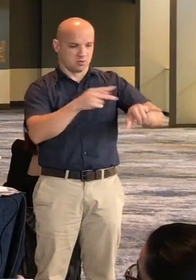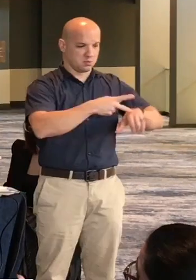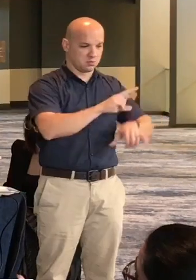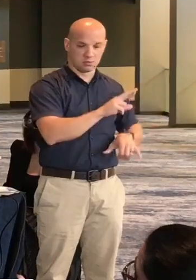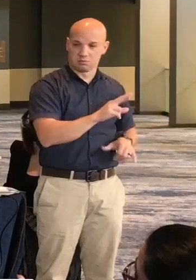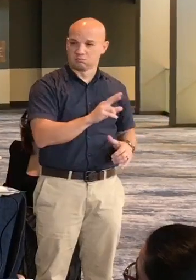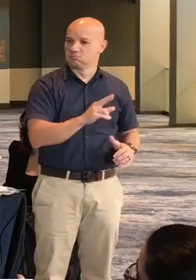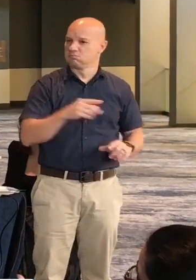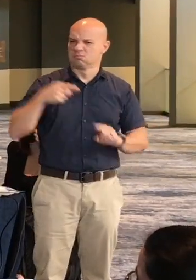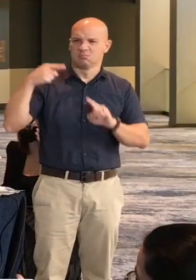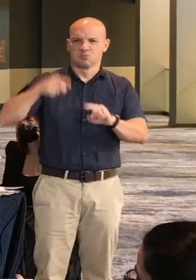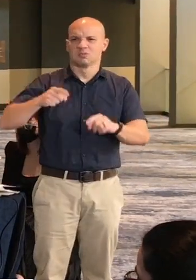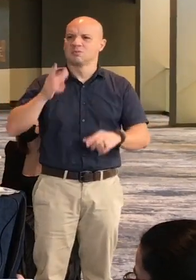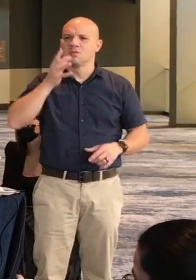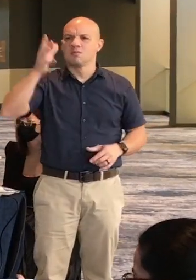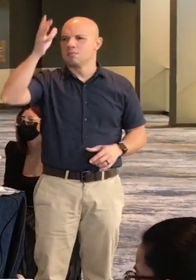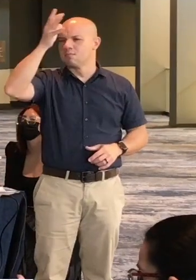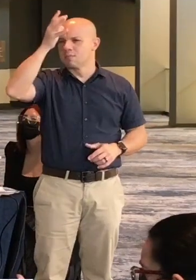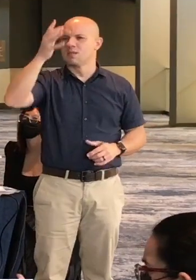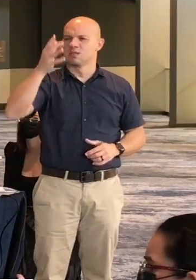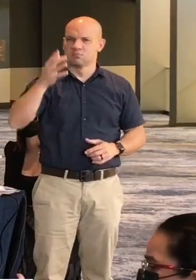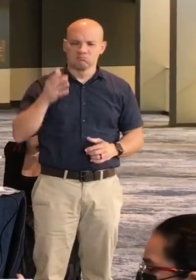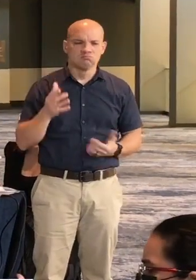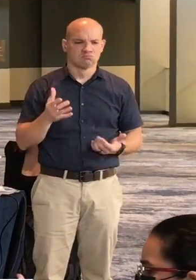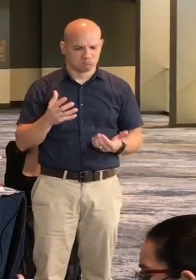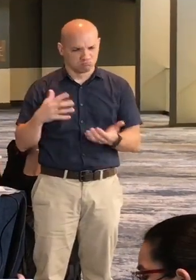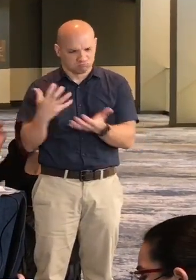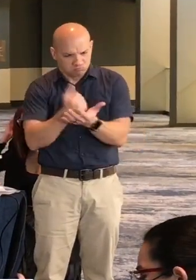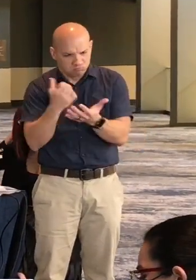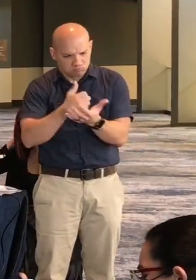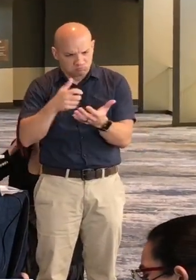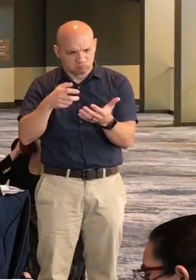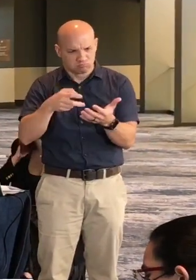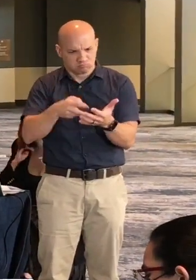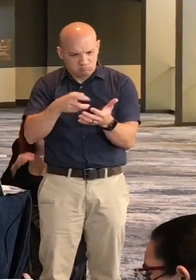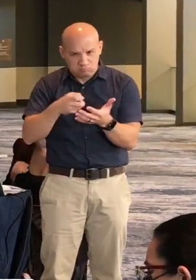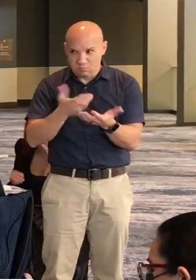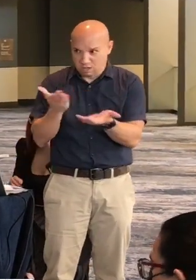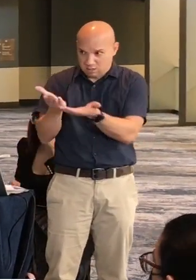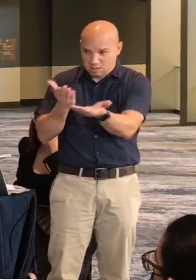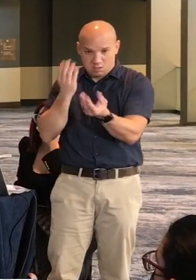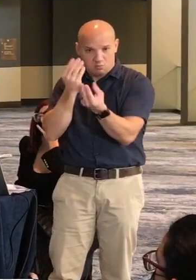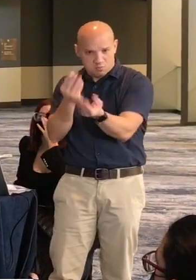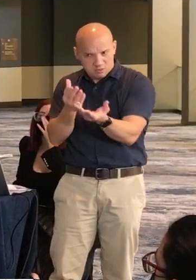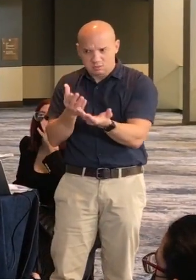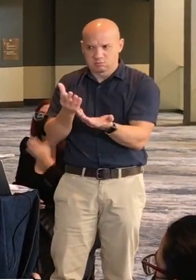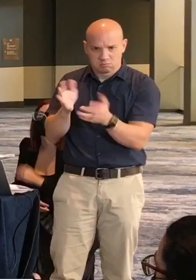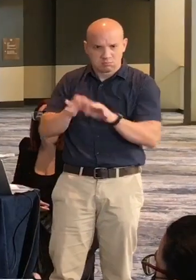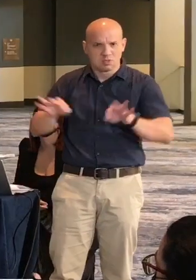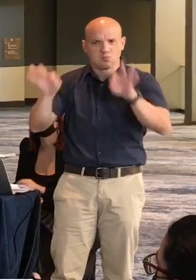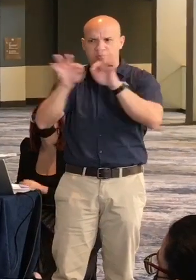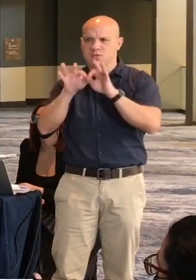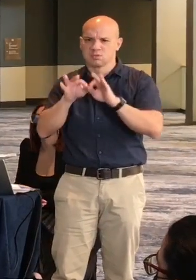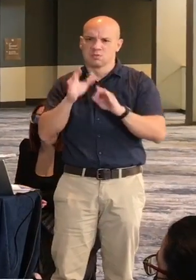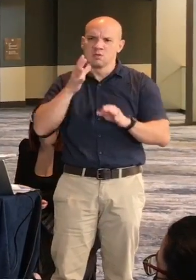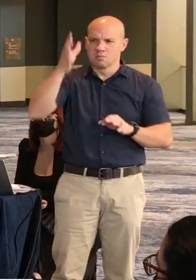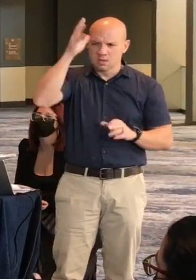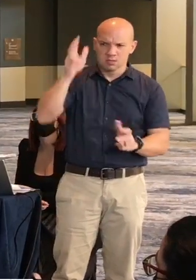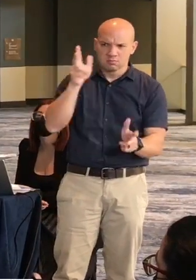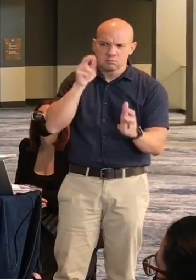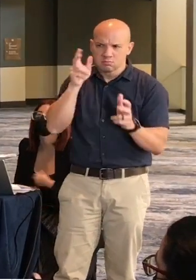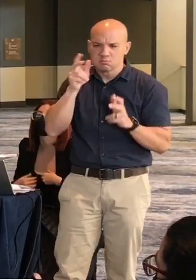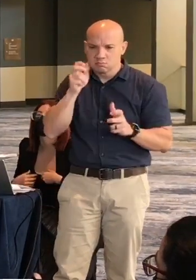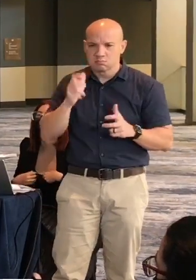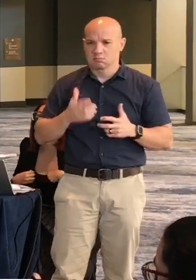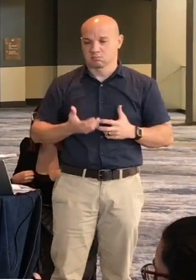que los padres se informen y tomen decisiones informadas. Aquí tienen información de primera línea. Y ante eso tengo que comentarles, ¿verdad?,